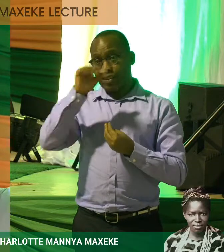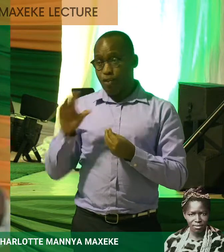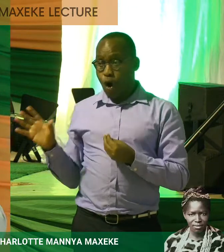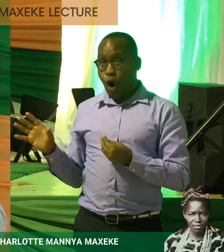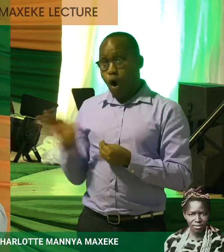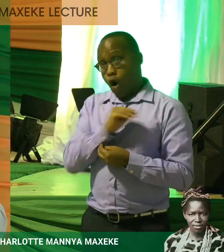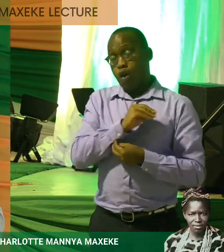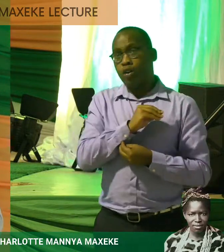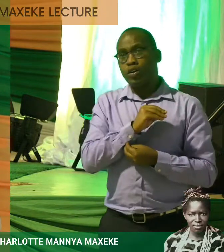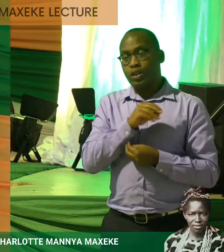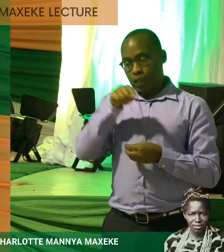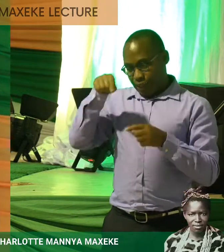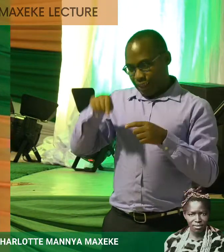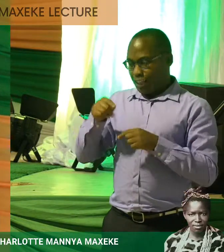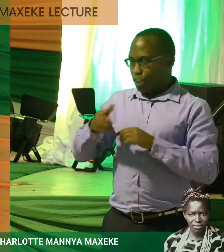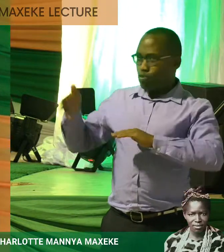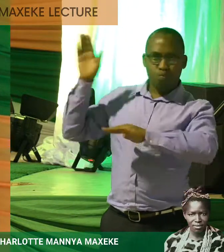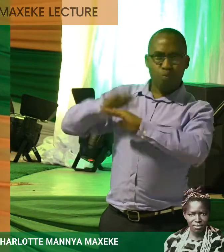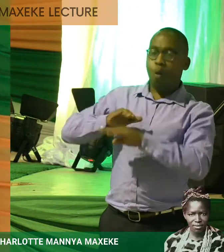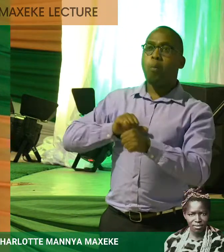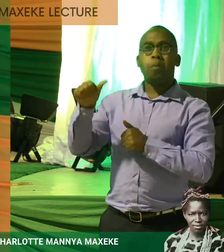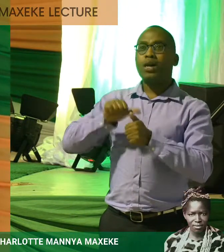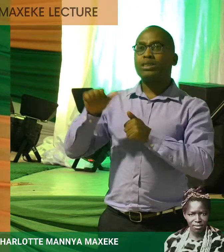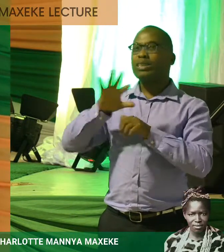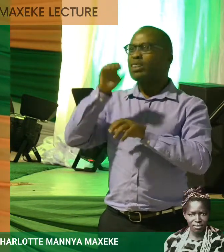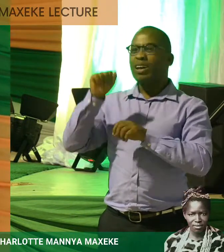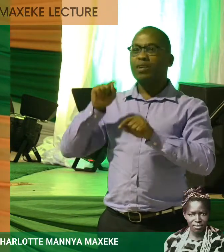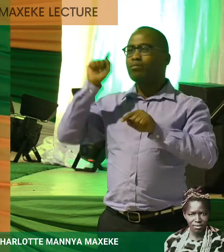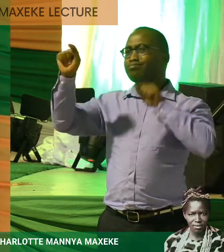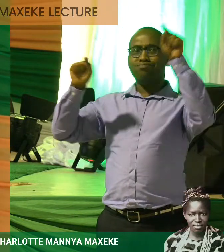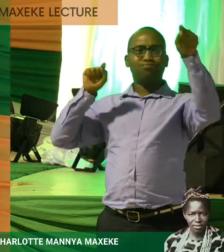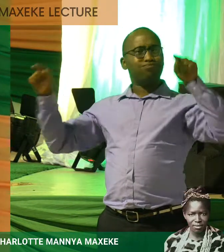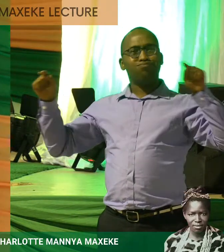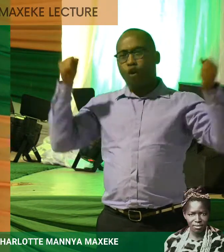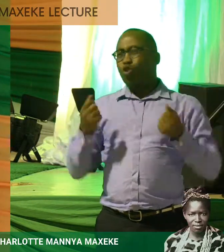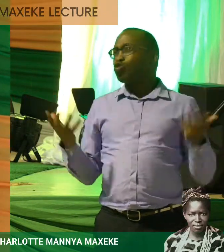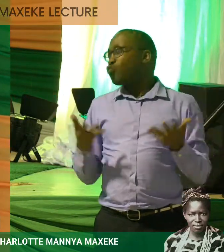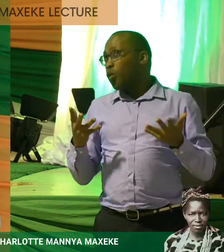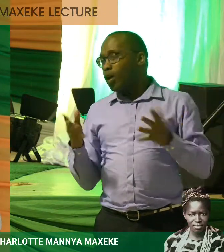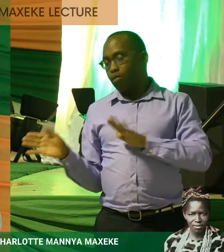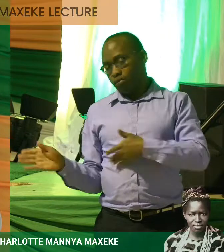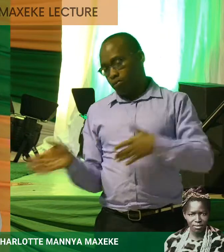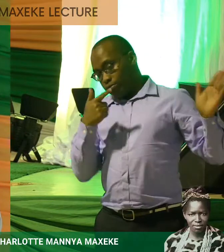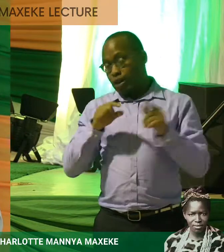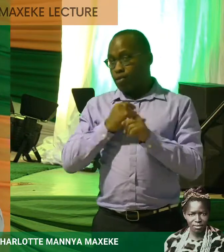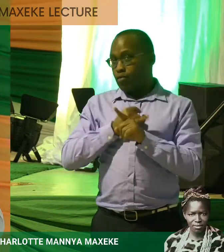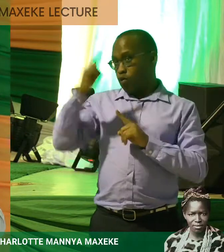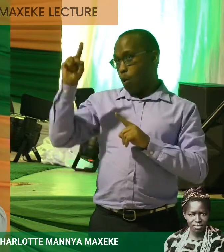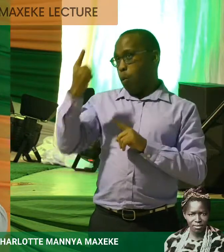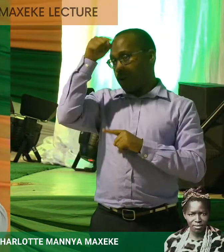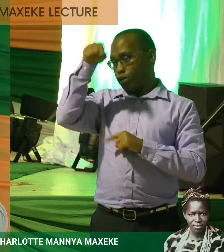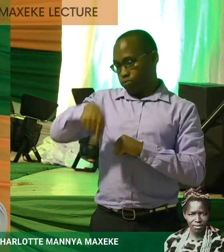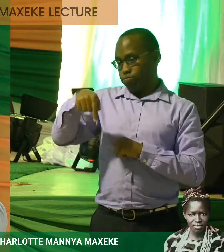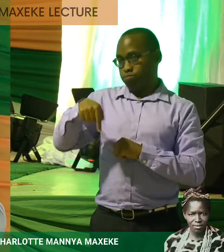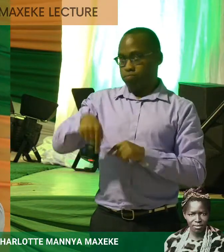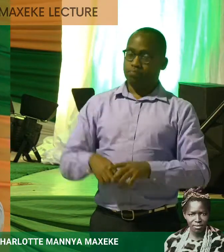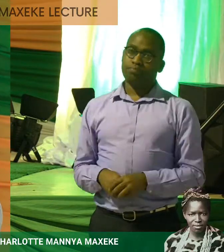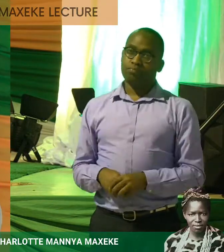country ayikho egqitha le ayizubakho le esiyivama namhlanje